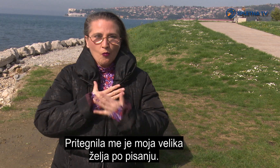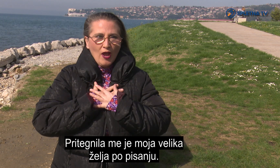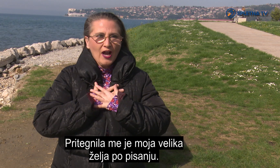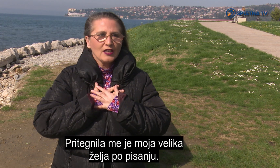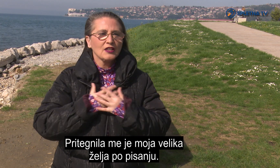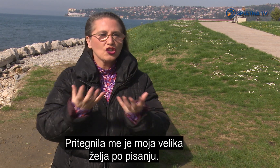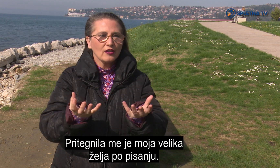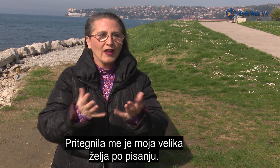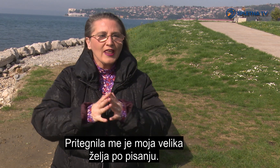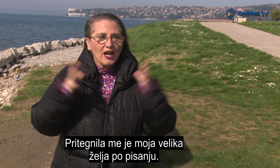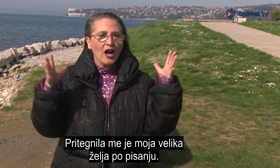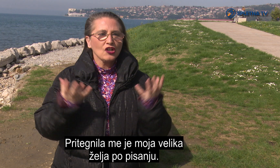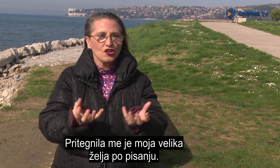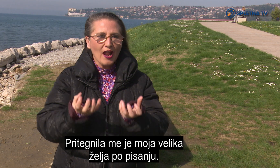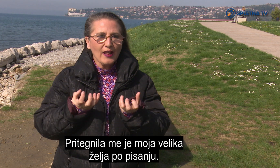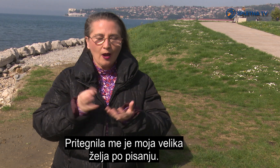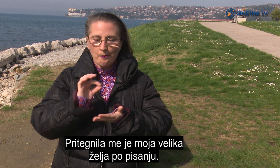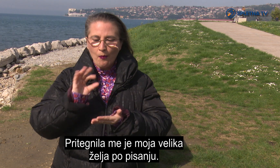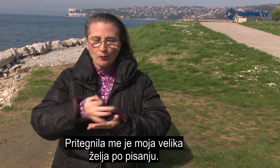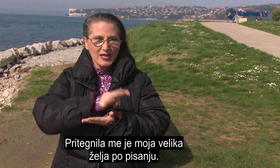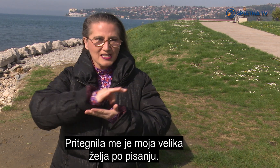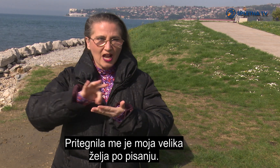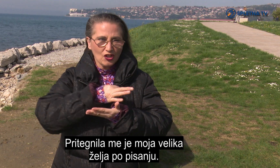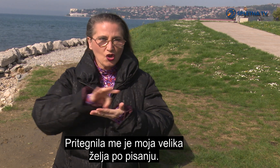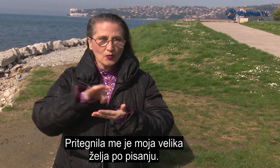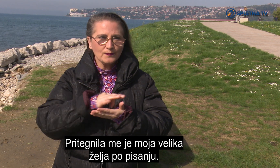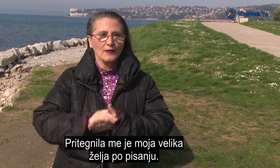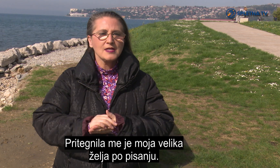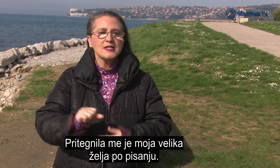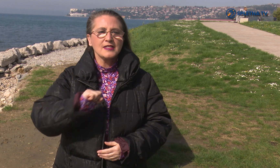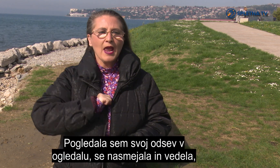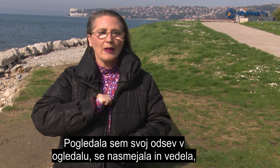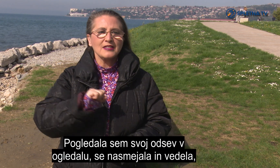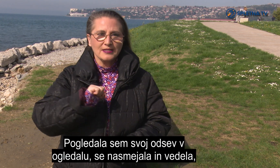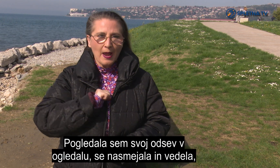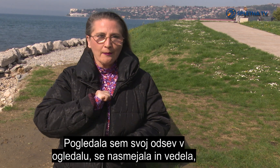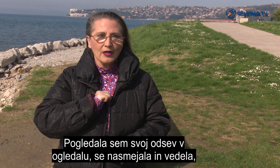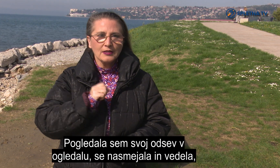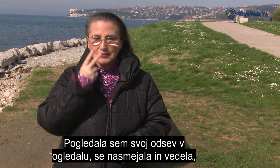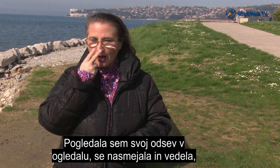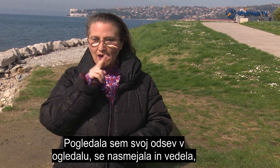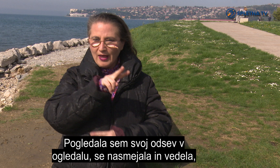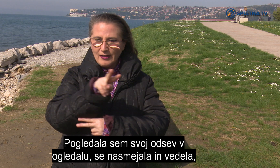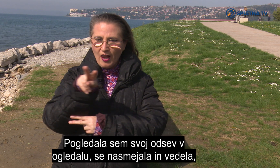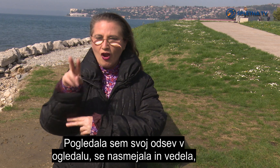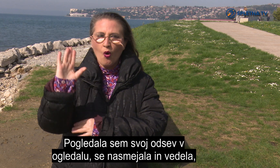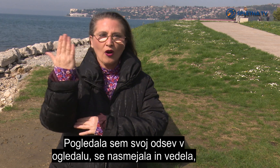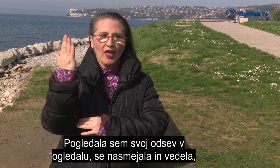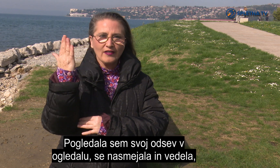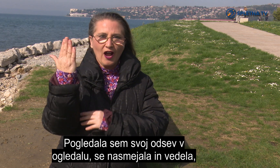moja velika želja po pisanju. Sebe sem zagledala v